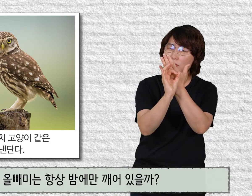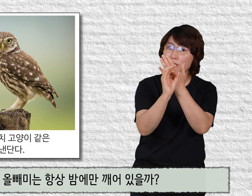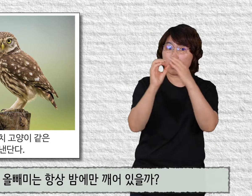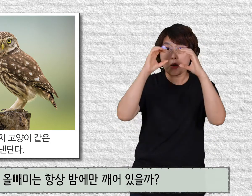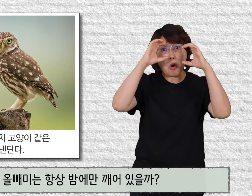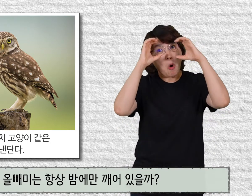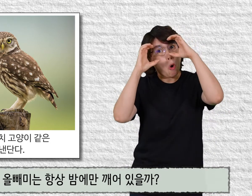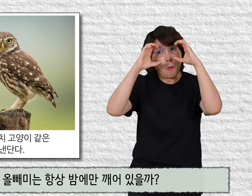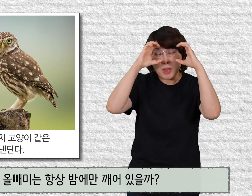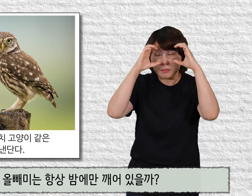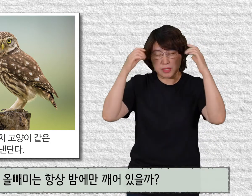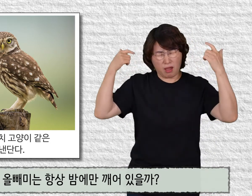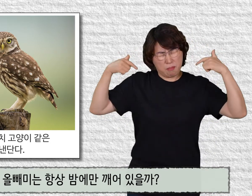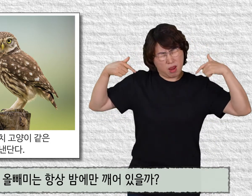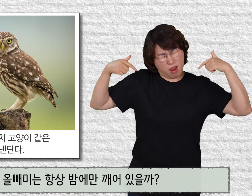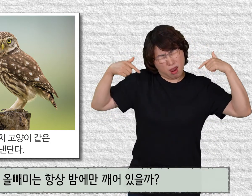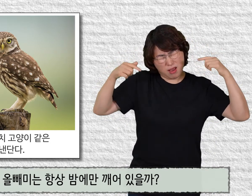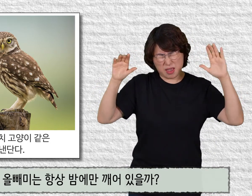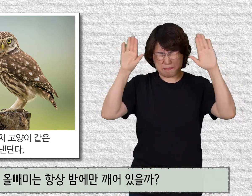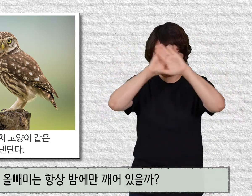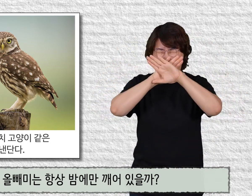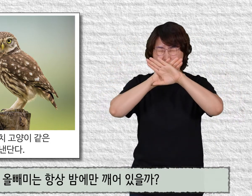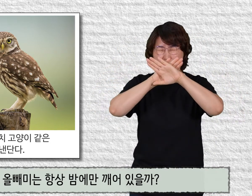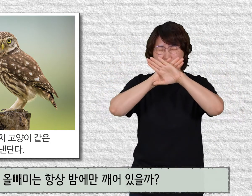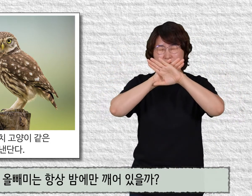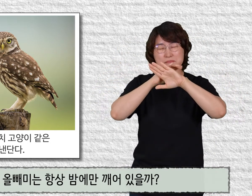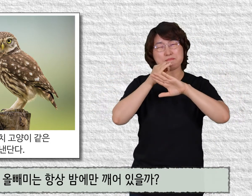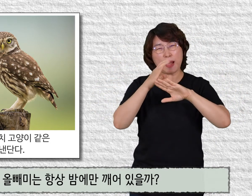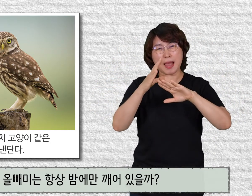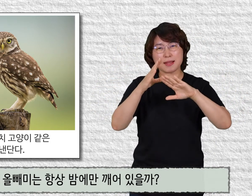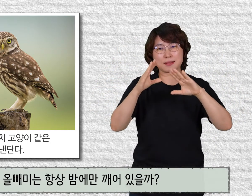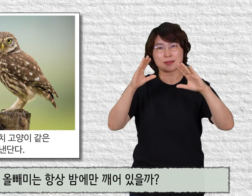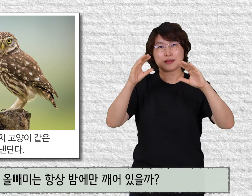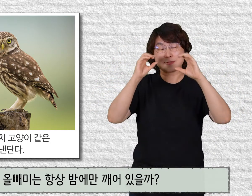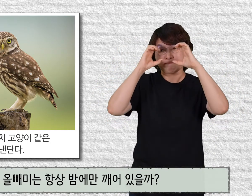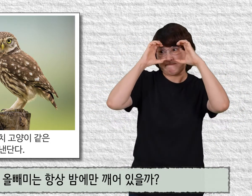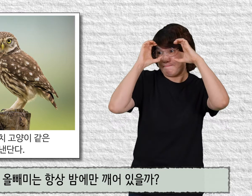그럼 올빼미는 항상 밤에만 깨어 있을까?